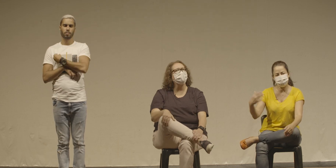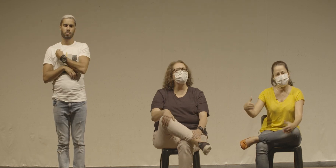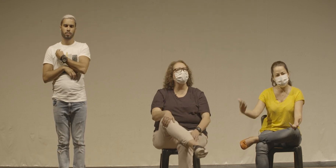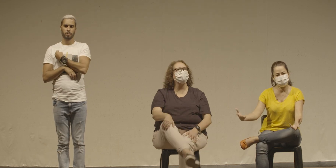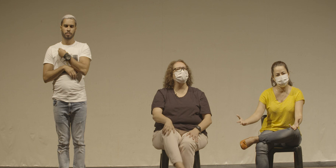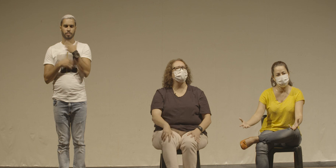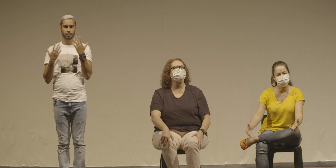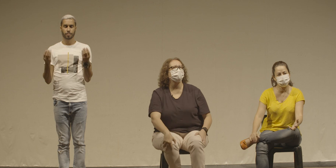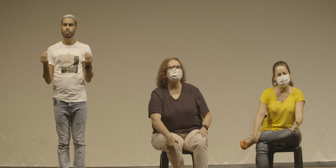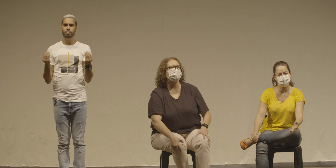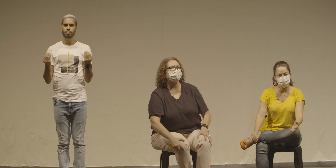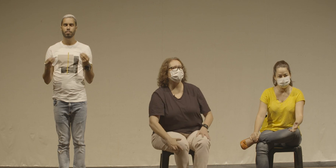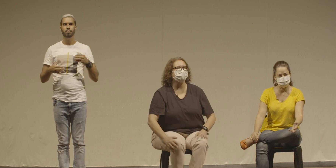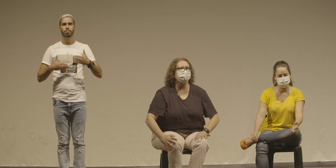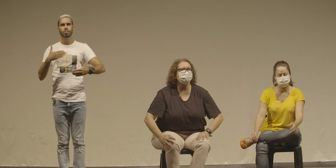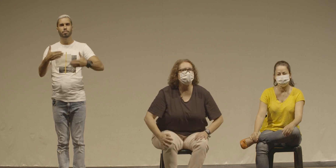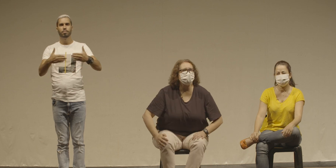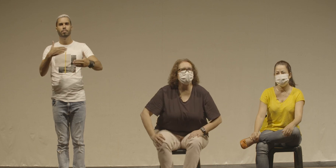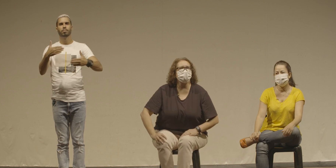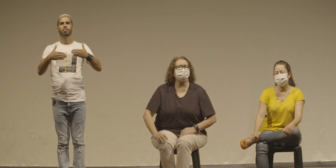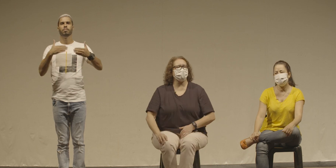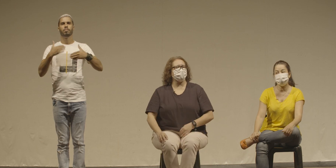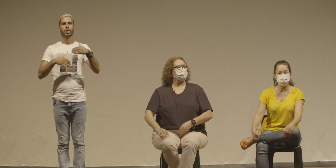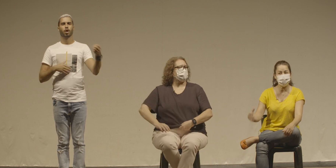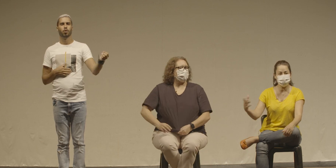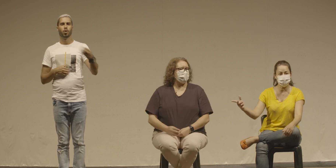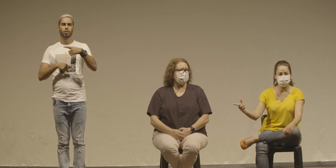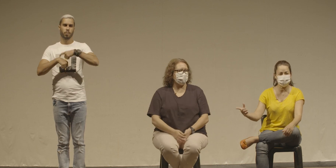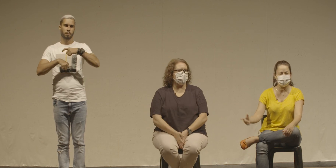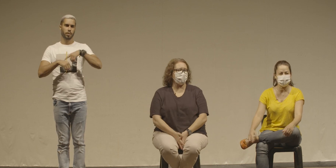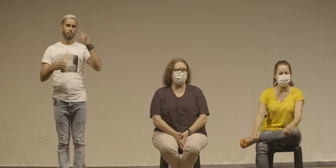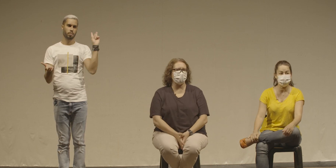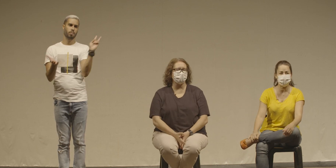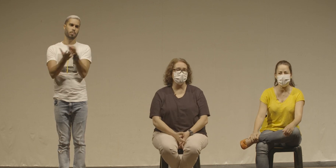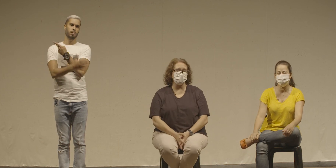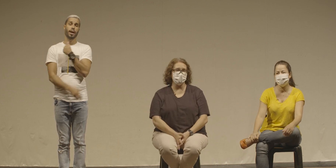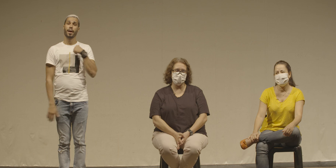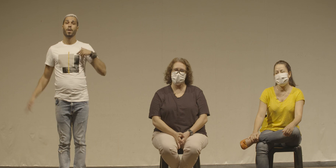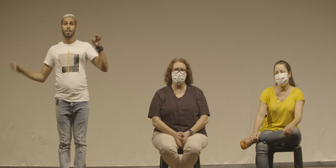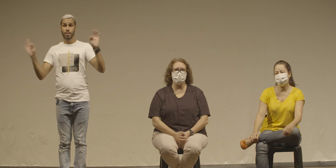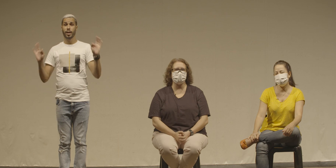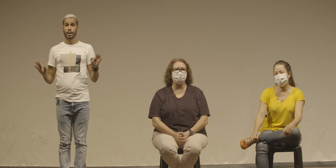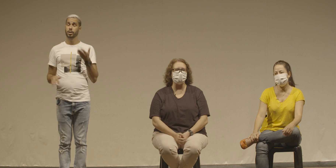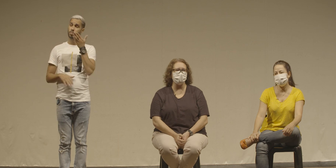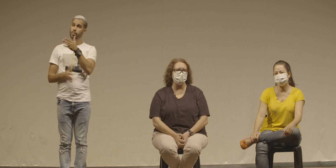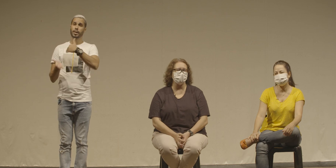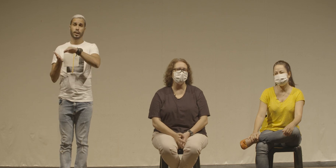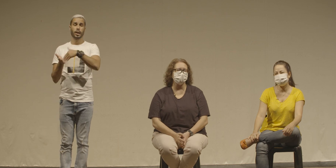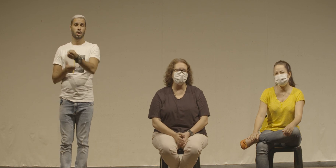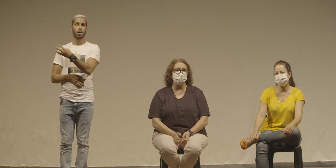cada vez mais novos fomentos aconteçam. E eu estou muito feliz com essa nova secretaria, de verdade. Eu acho